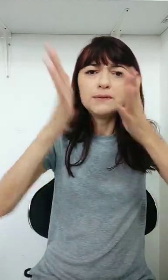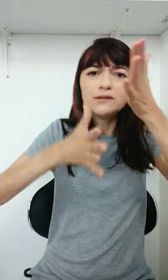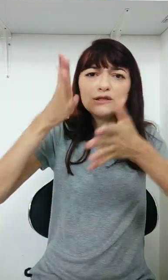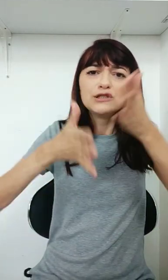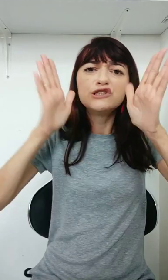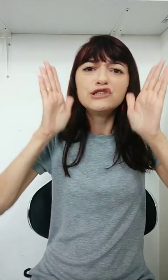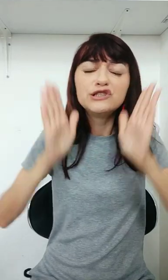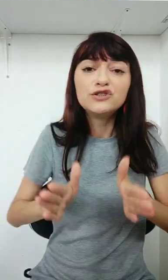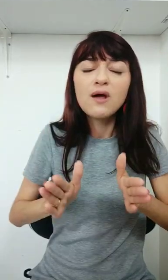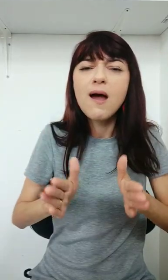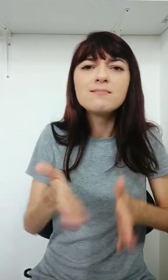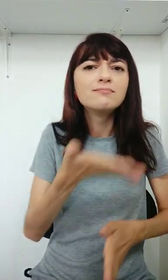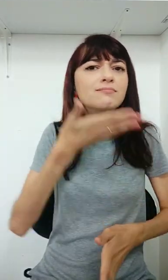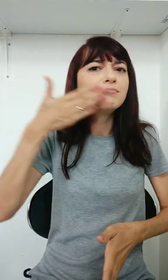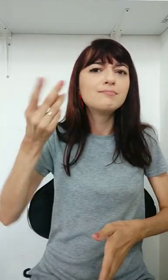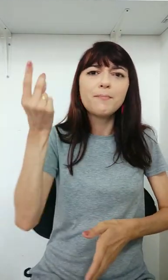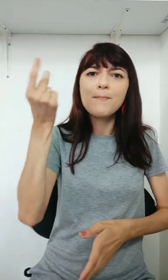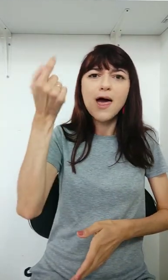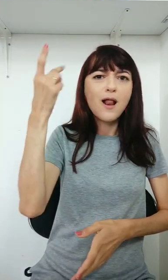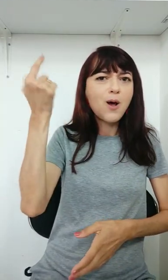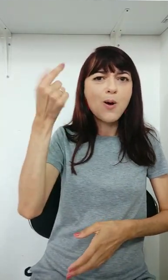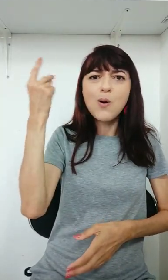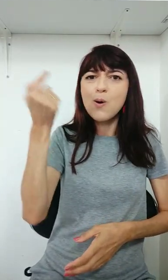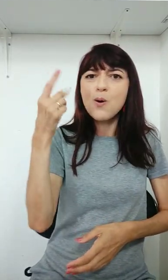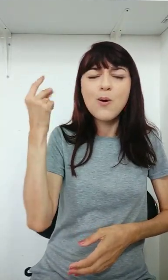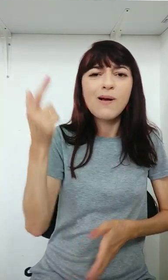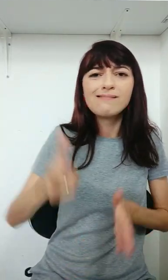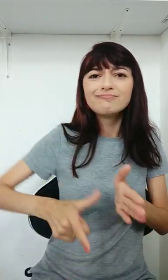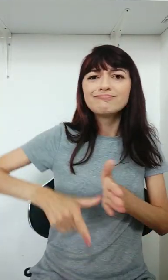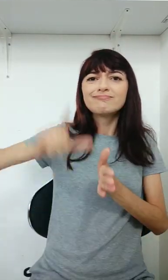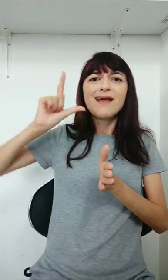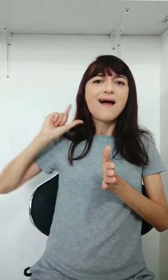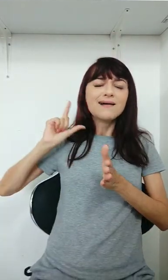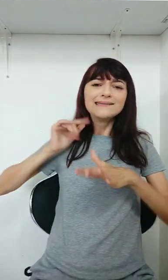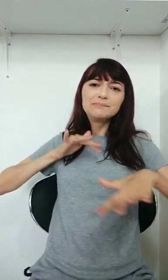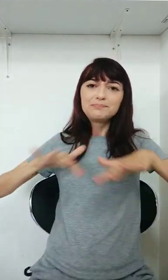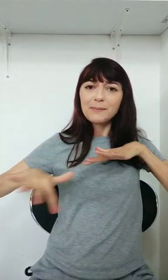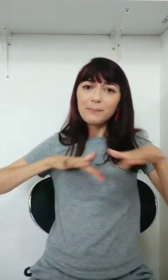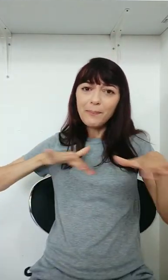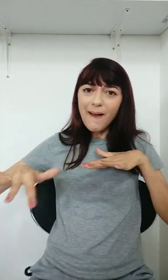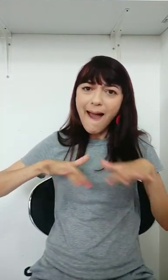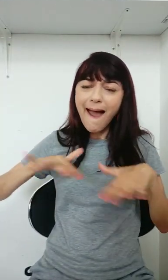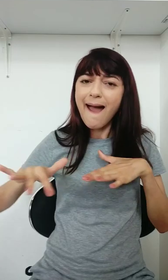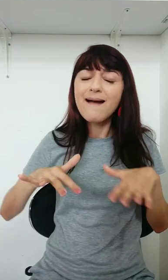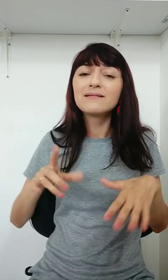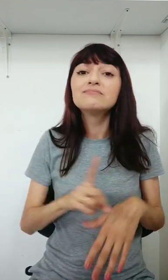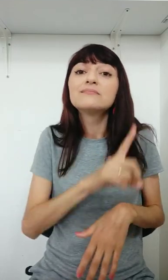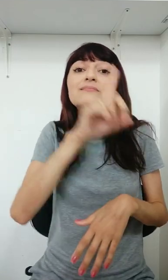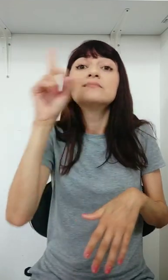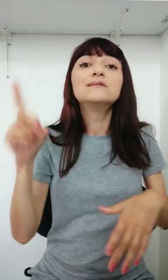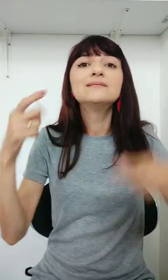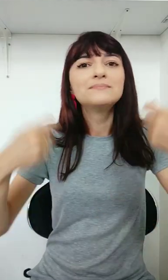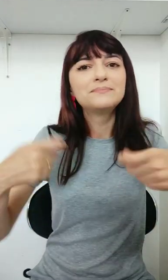tenha um familiar surdo, já saiba Libras, precisa melhorar, né? Eu não sei, mas é muito importante